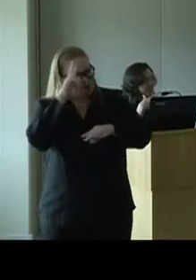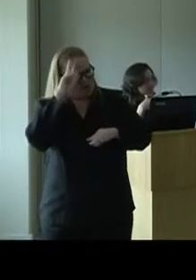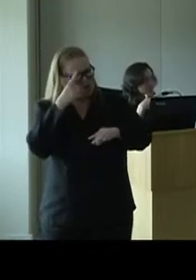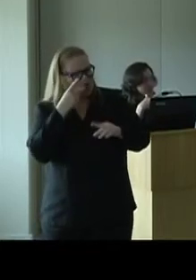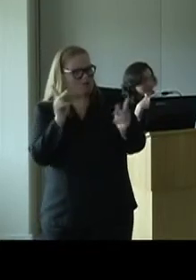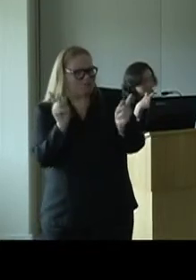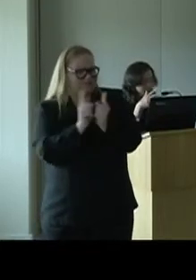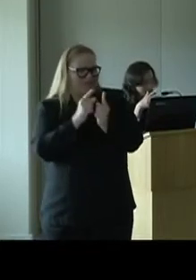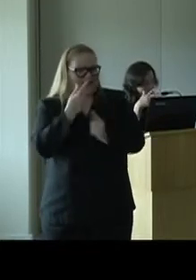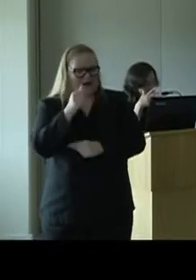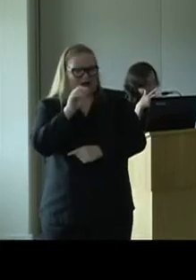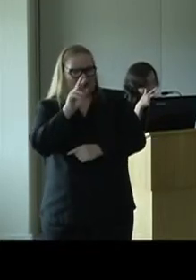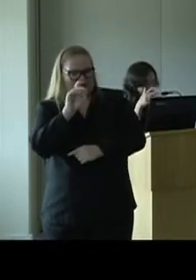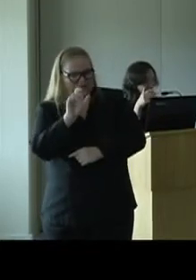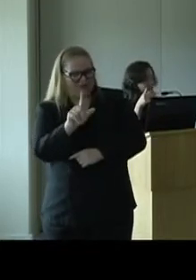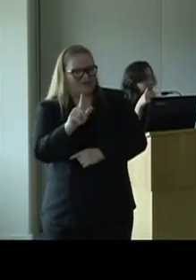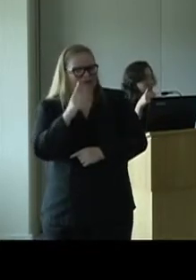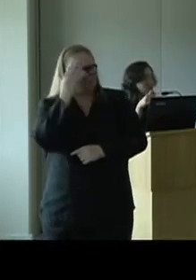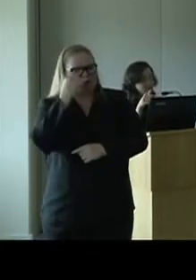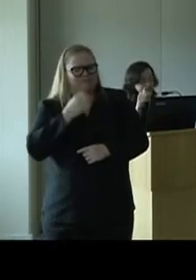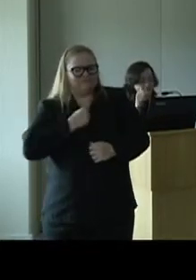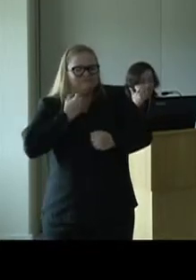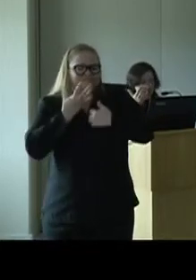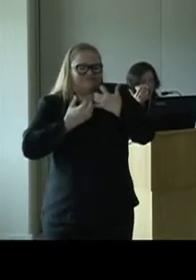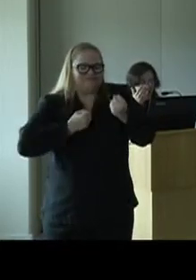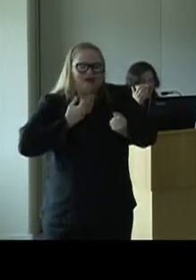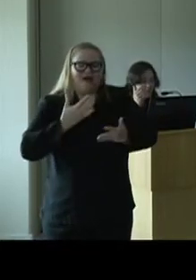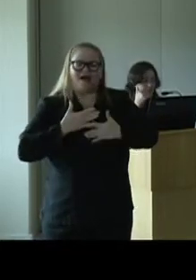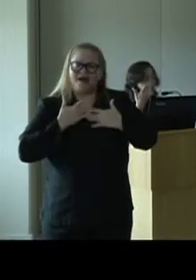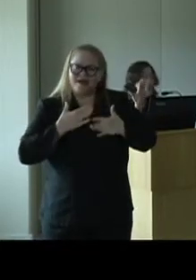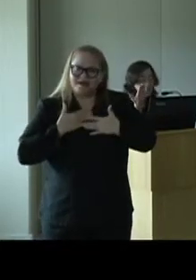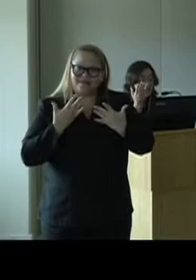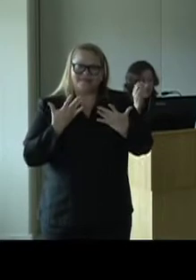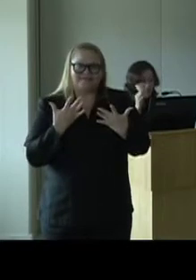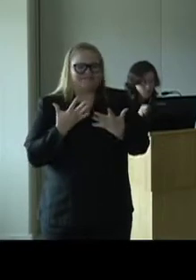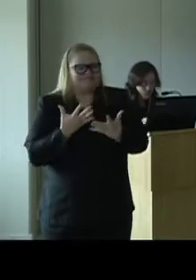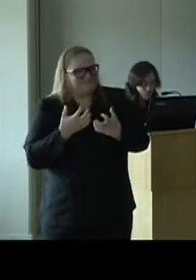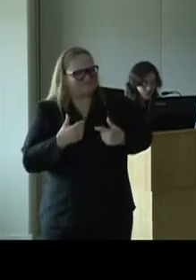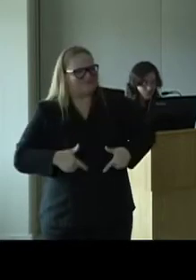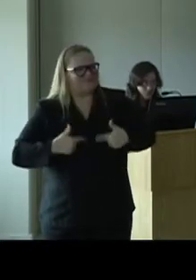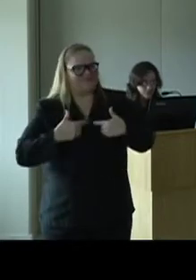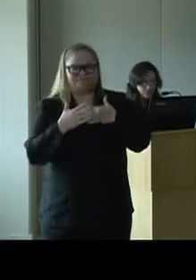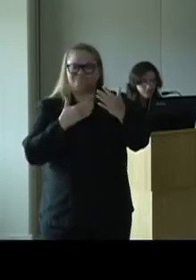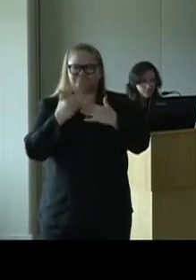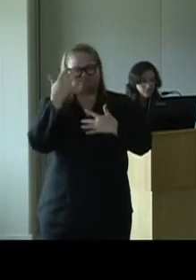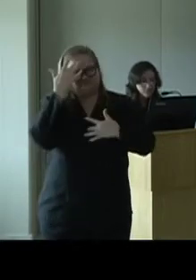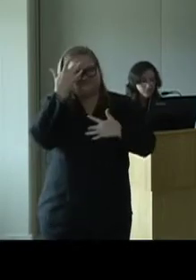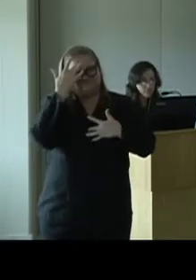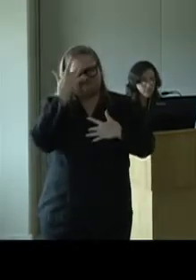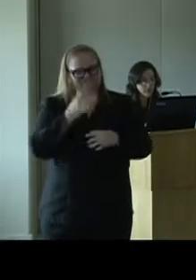Porque era un hombre que inspiraba mucha alegría, muchas ganas de vivir a pesar de su condición.